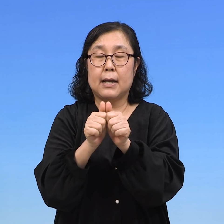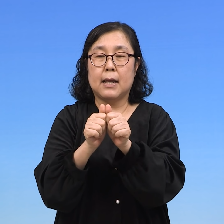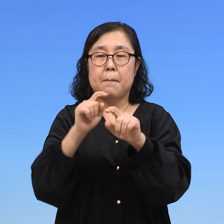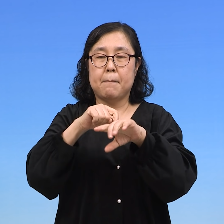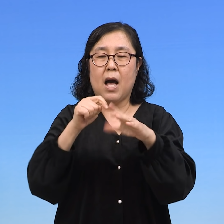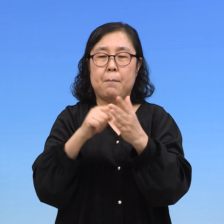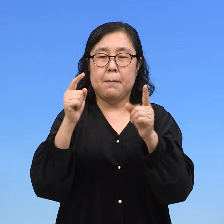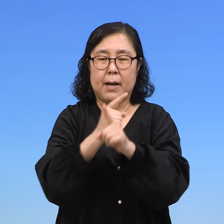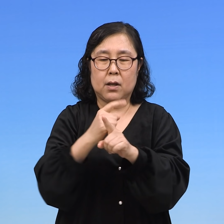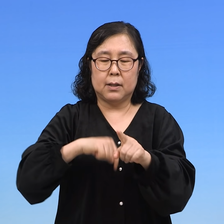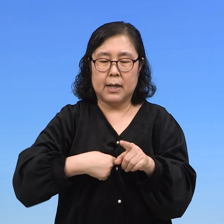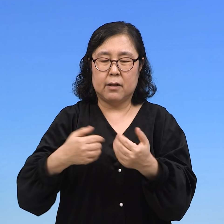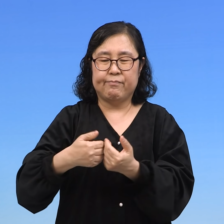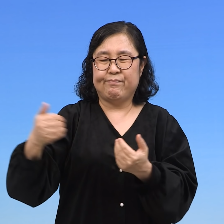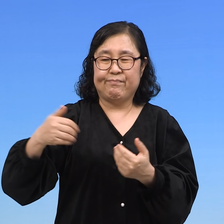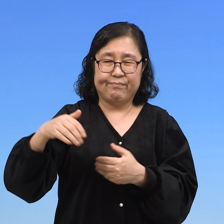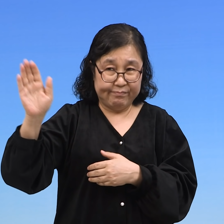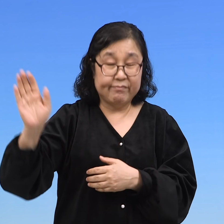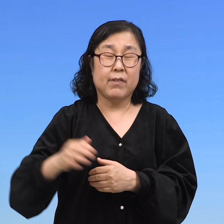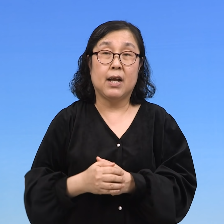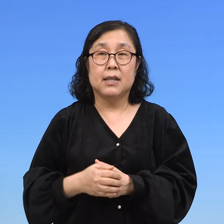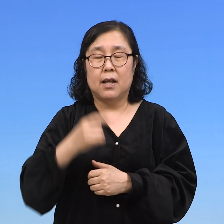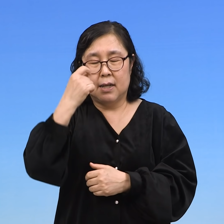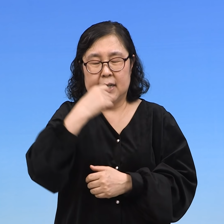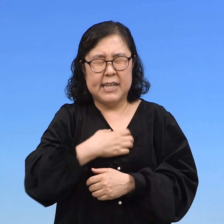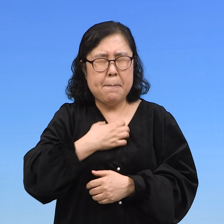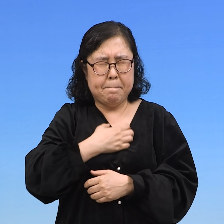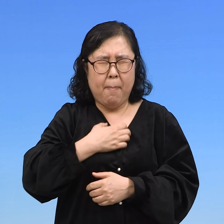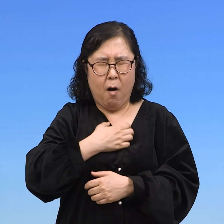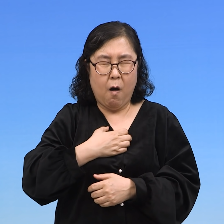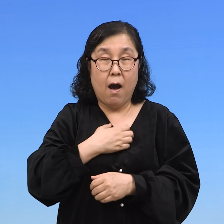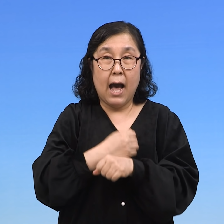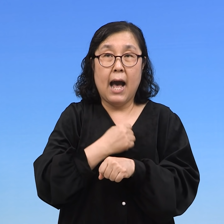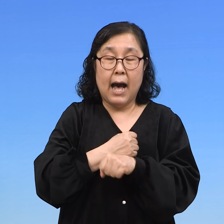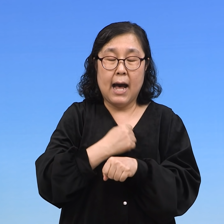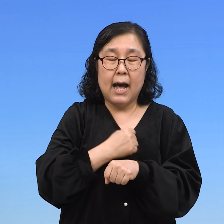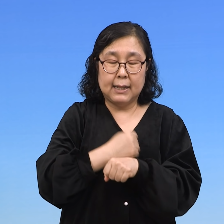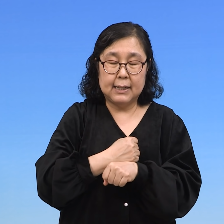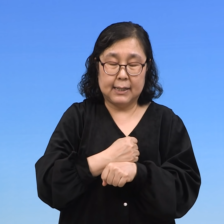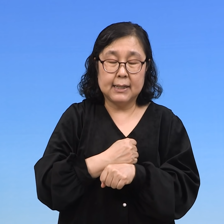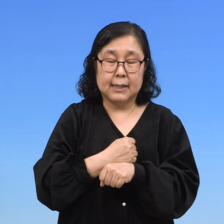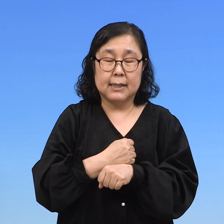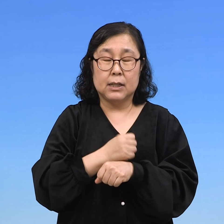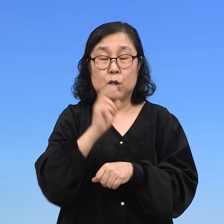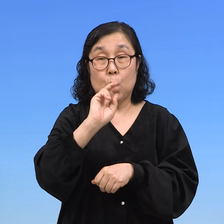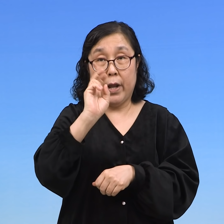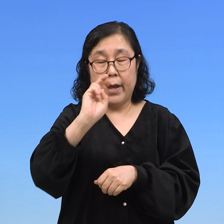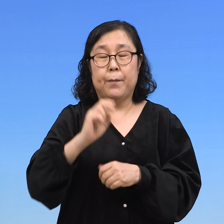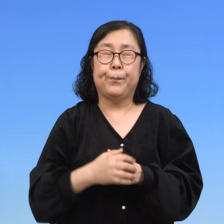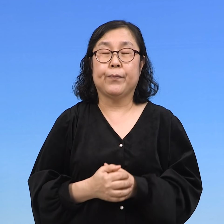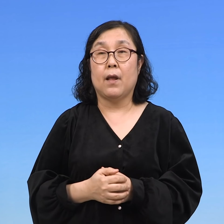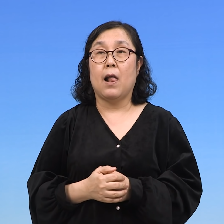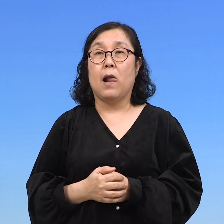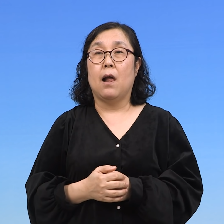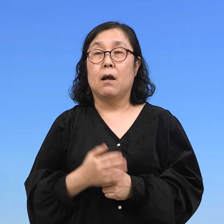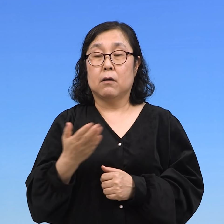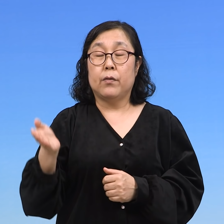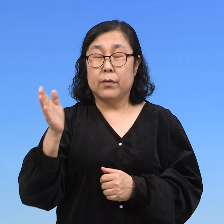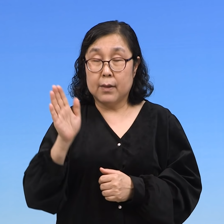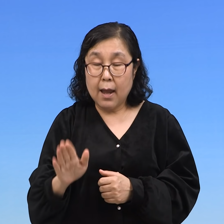변심하고 자기를 떠나간 걸 참 슬퍼하면서 통속적인 그런 노래 말이더라고요